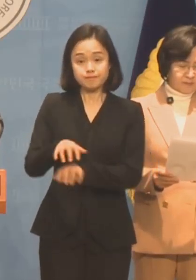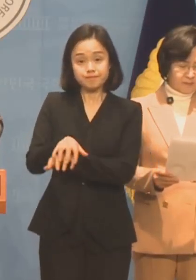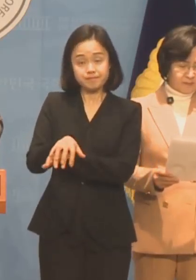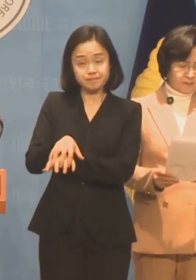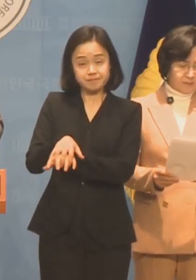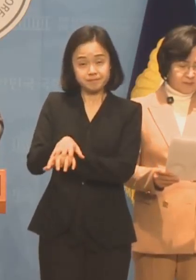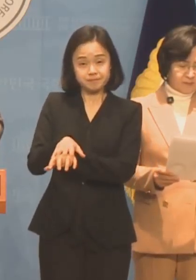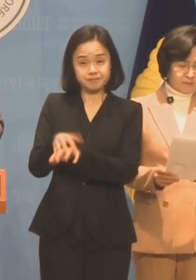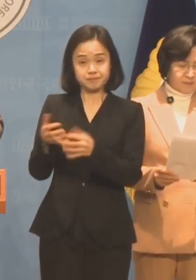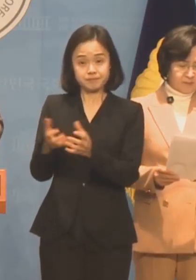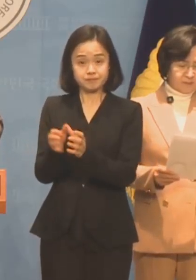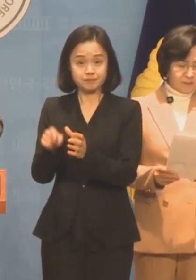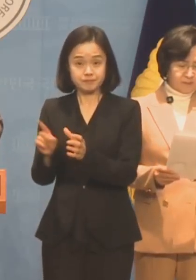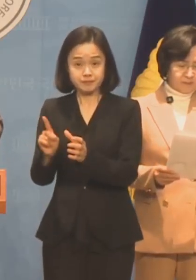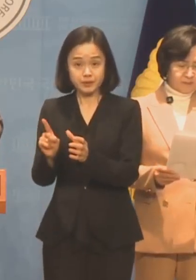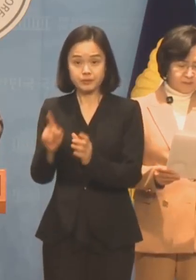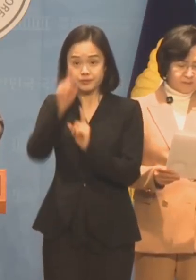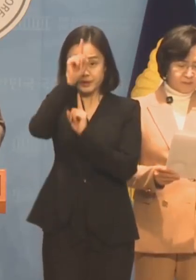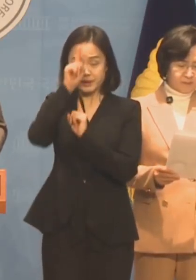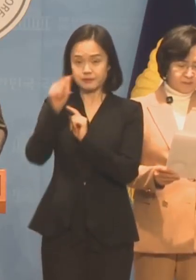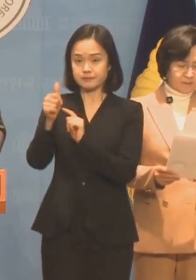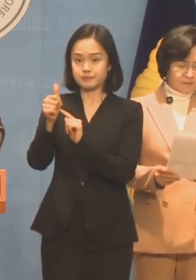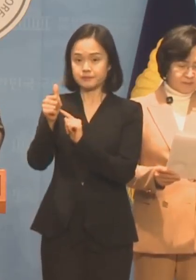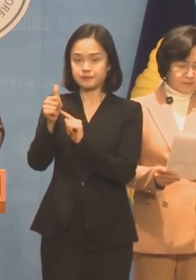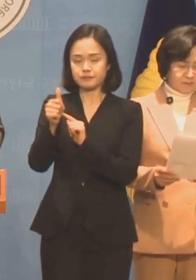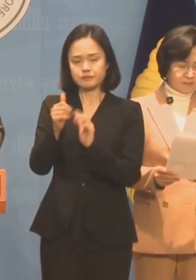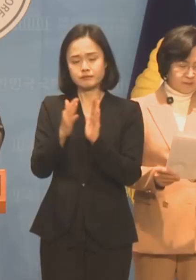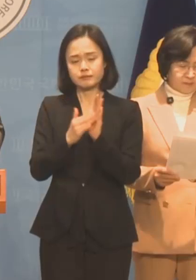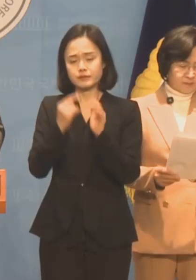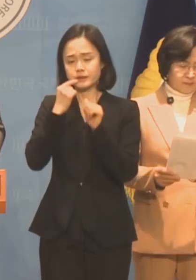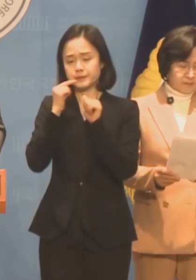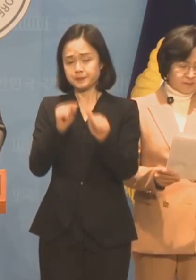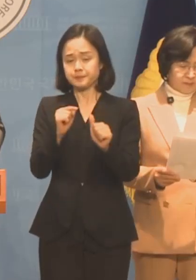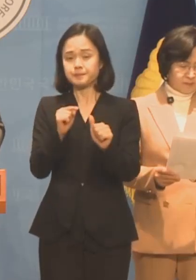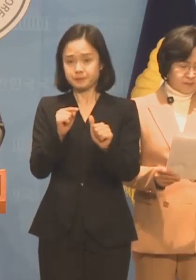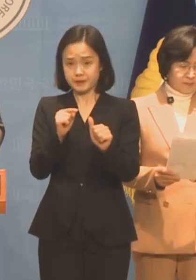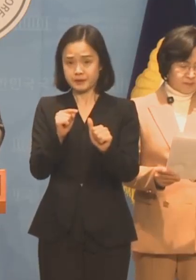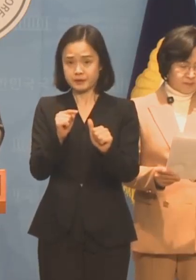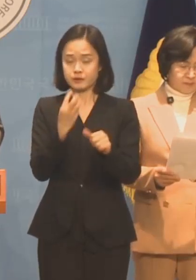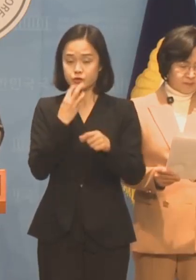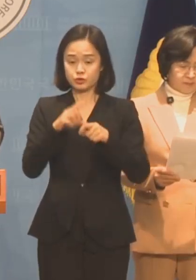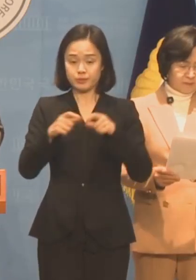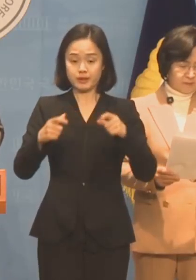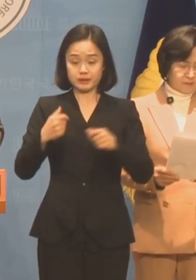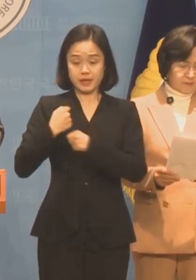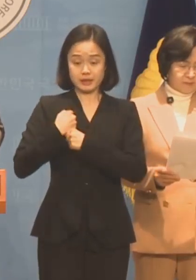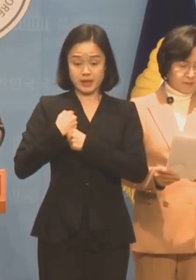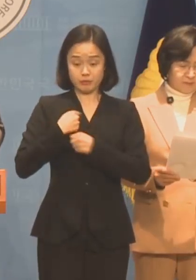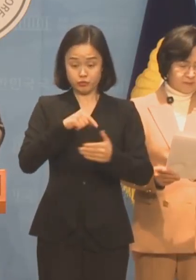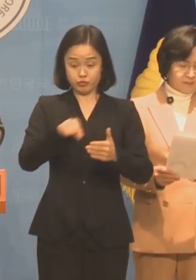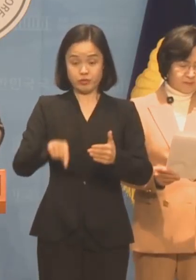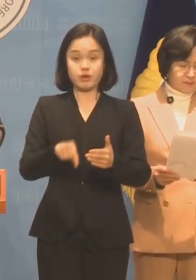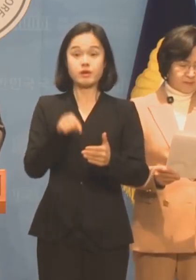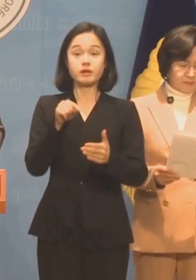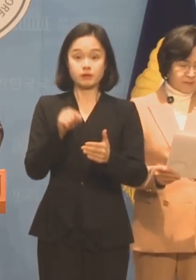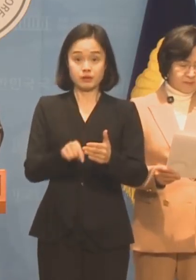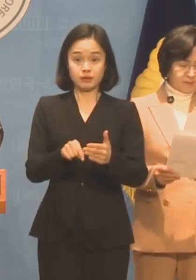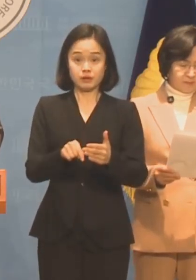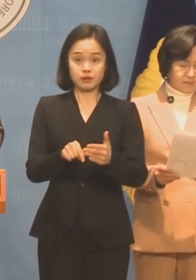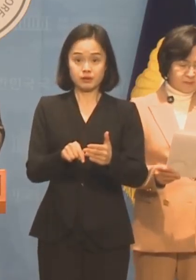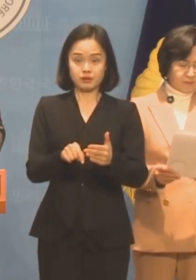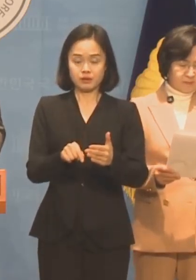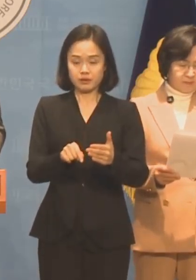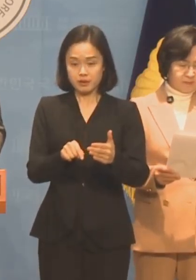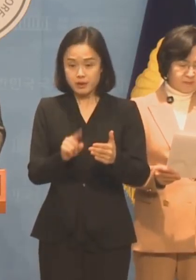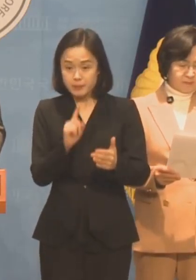이진우 사령관의 기밀 유지 지시로 수방사 내부의 공식 지휘체계에 따른 내부